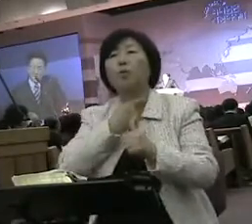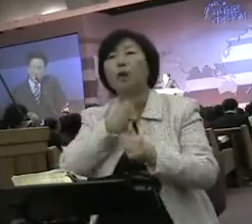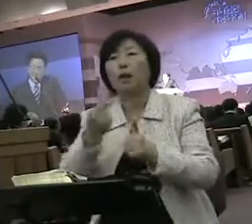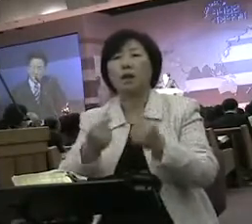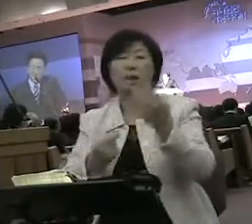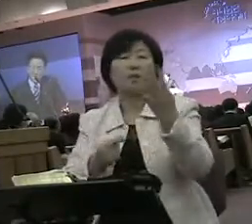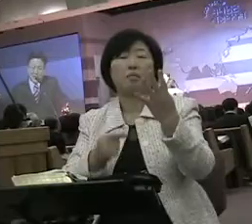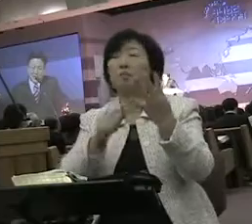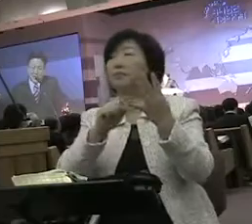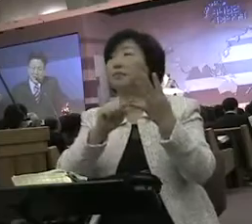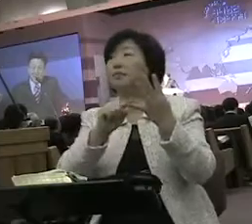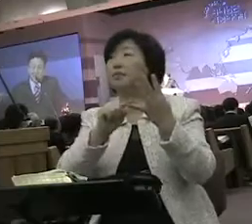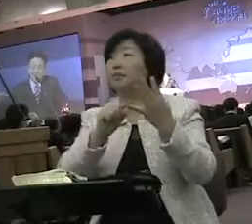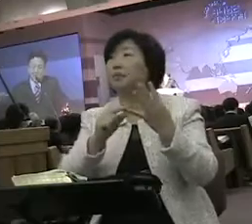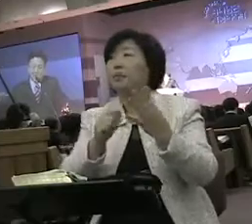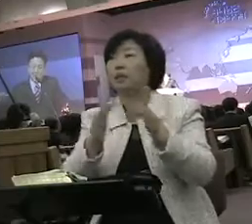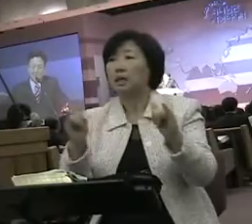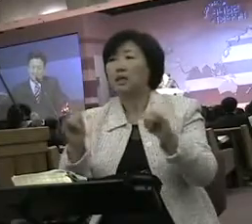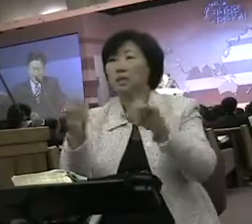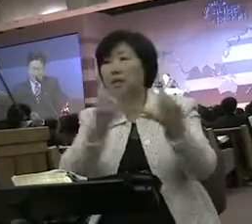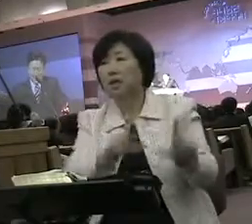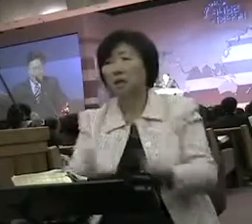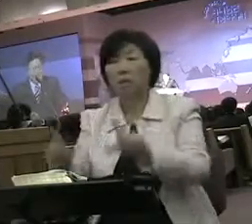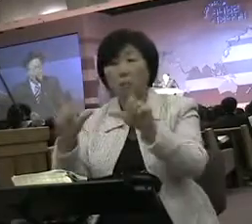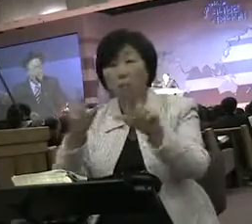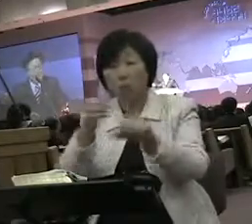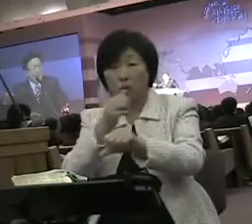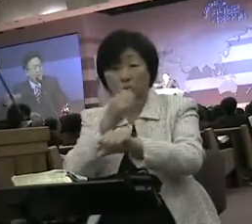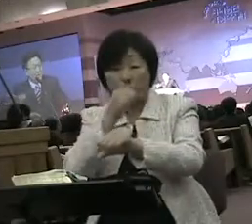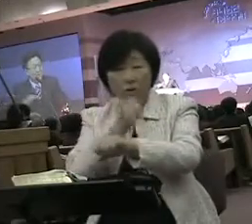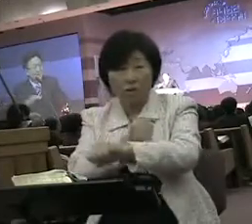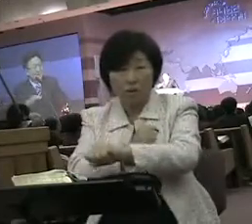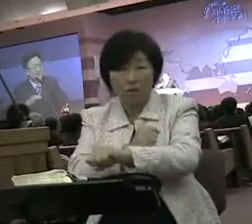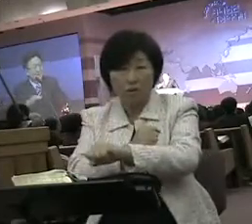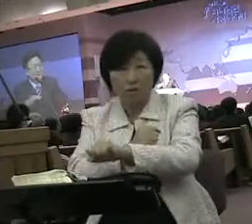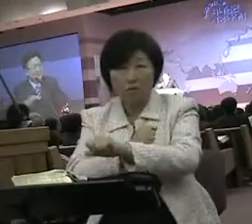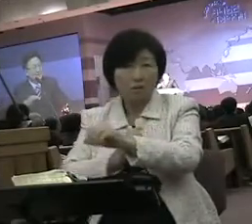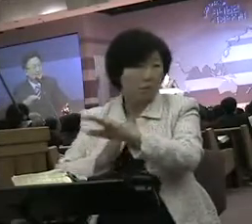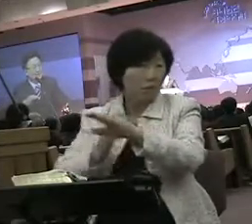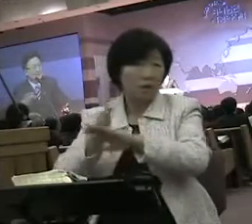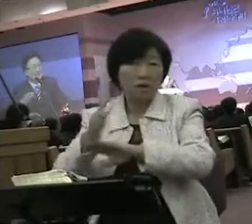여러분, 사람이 삶을 살지 않습니까? 지나갑니다.